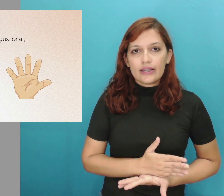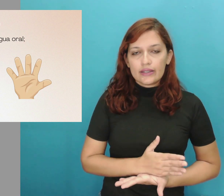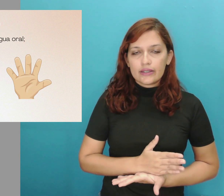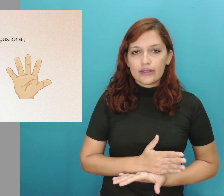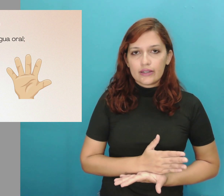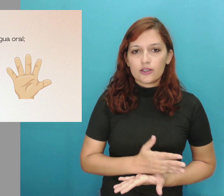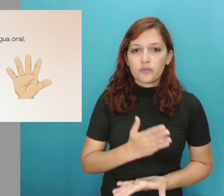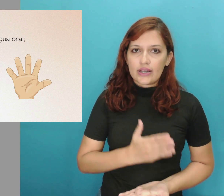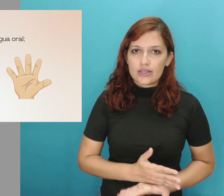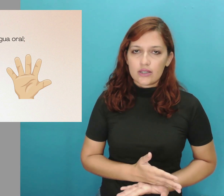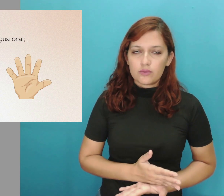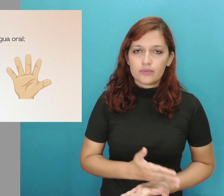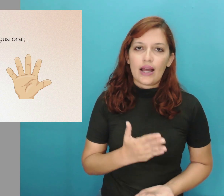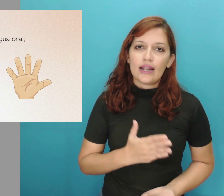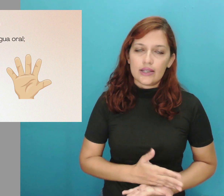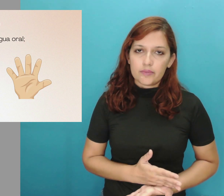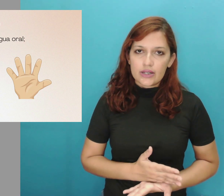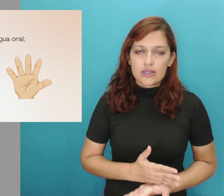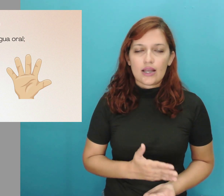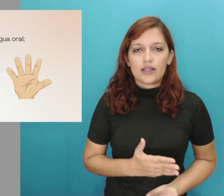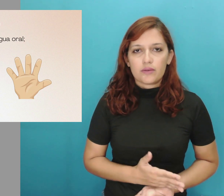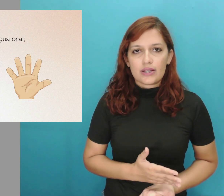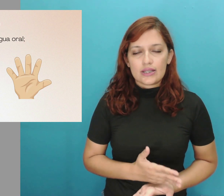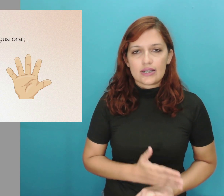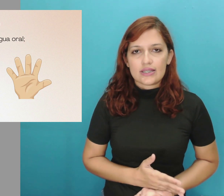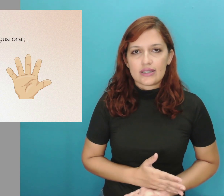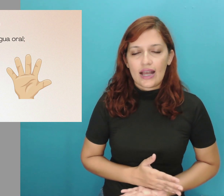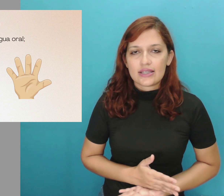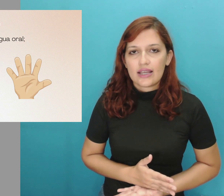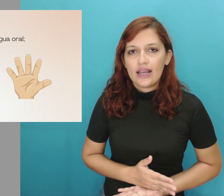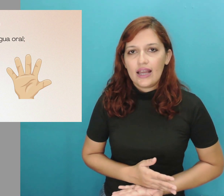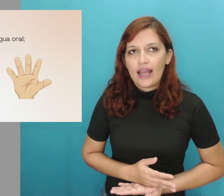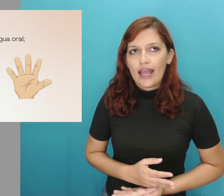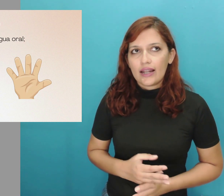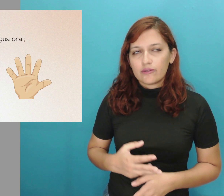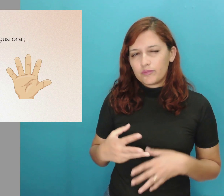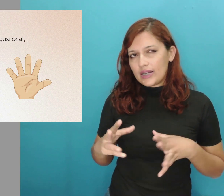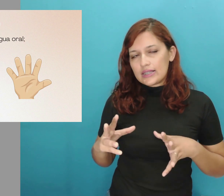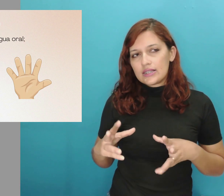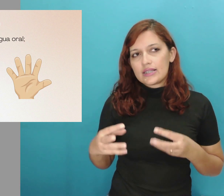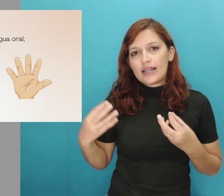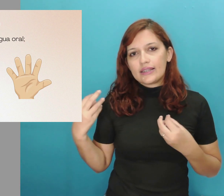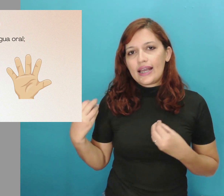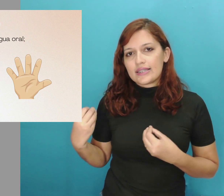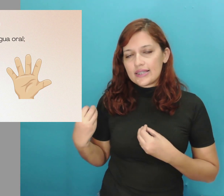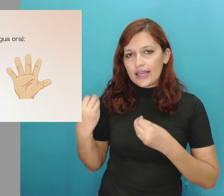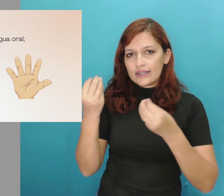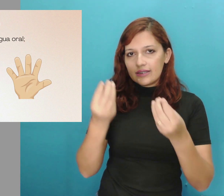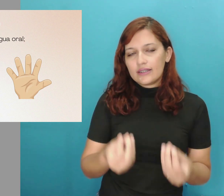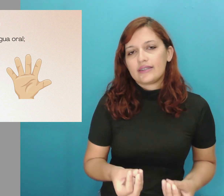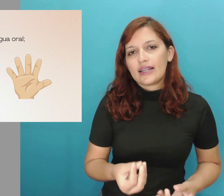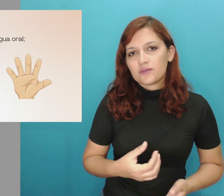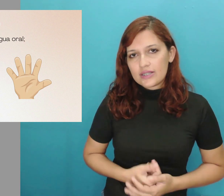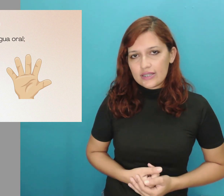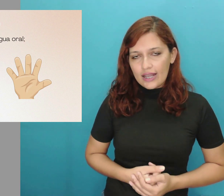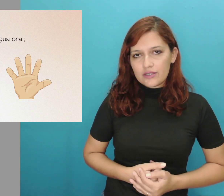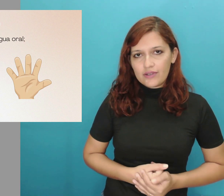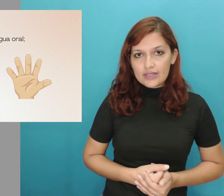Aqui no Brasil, a Libras, a língua brasileira de sinais, ela, por assim dizer, ela descende da língua de sinais